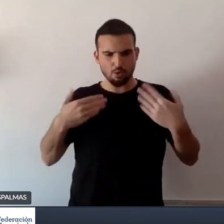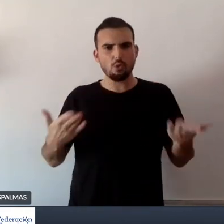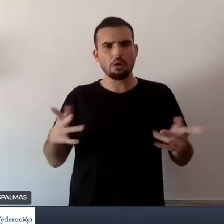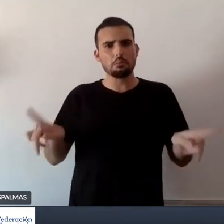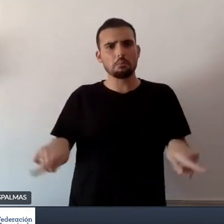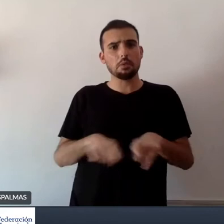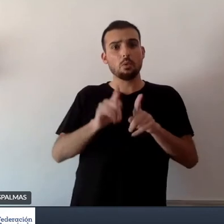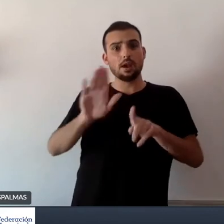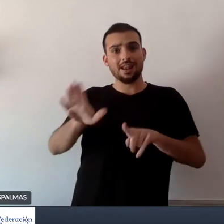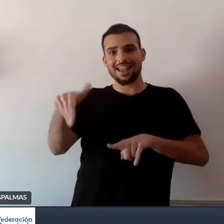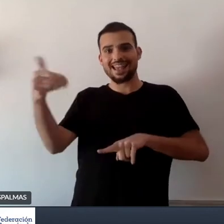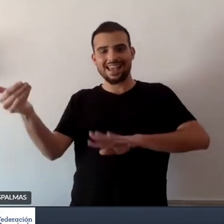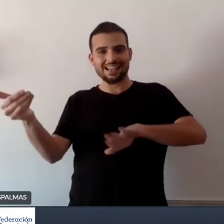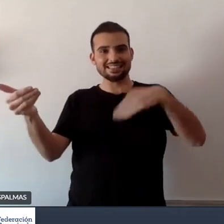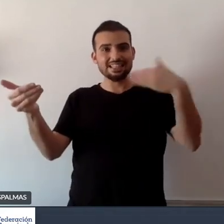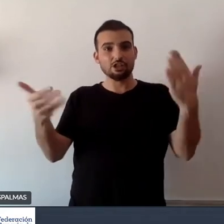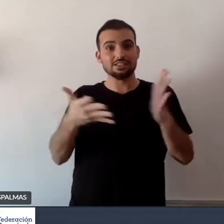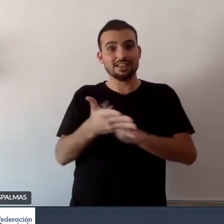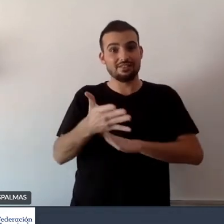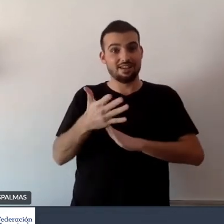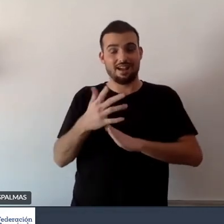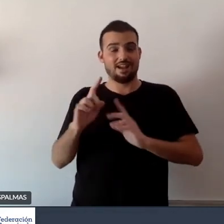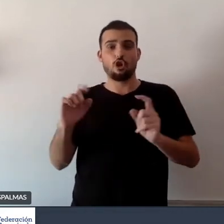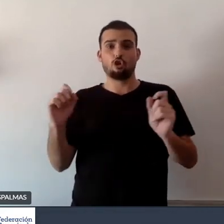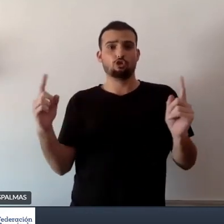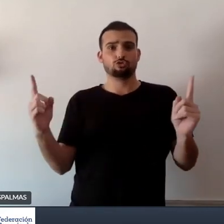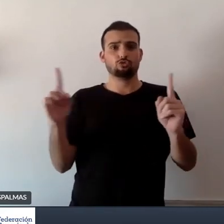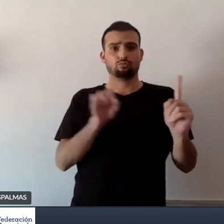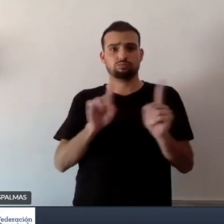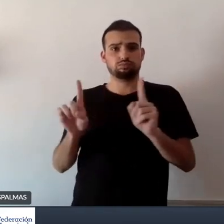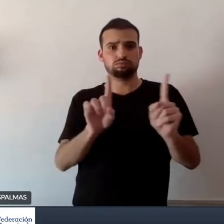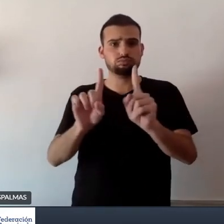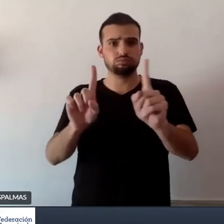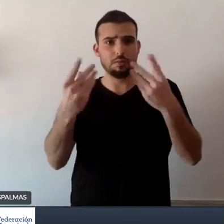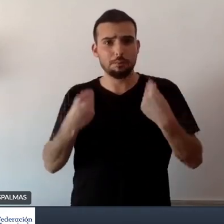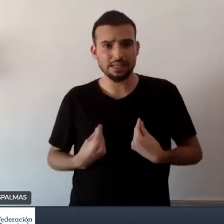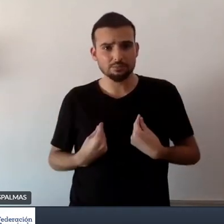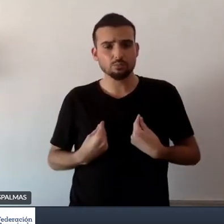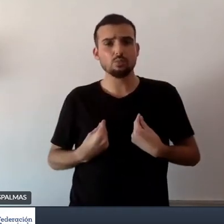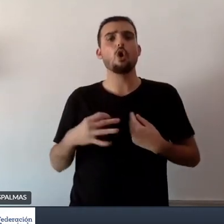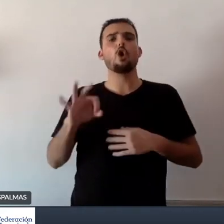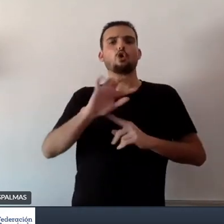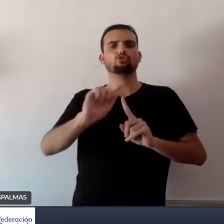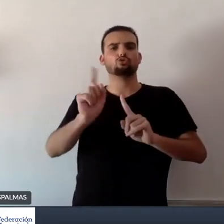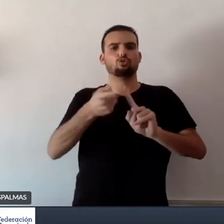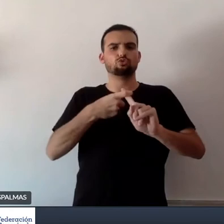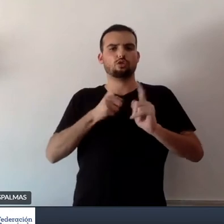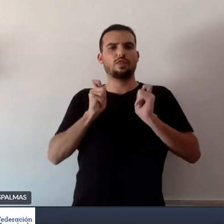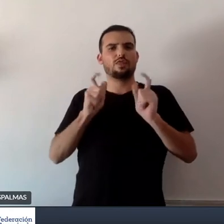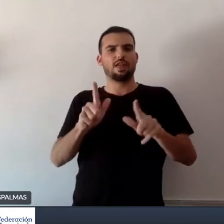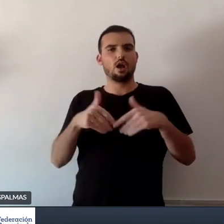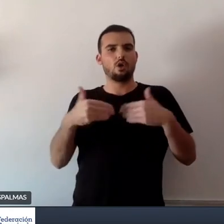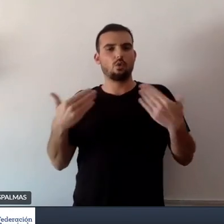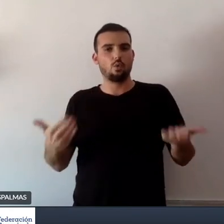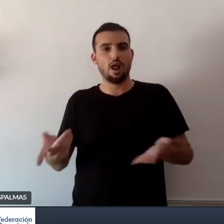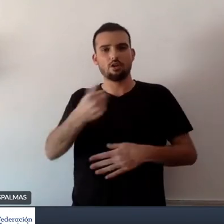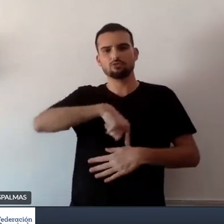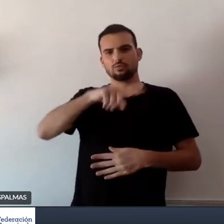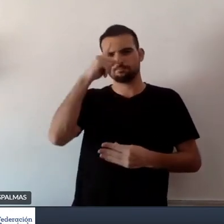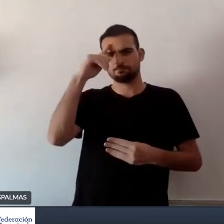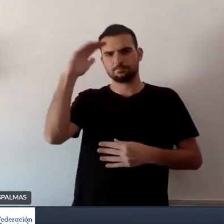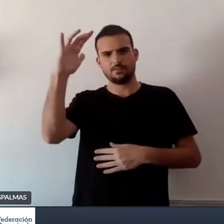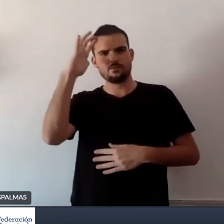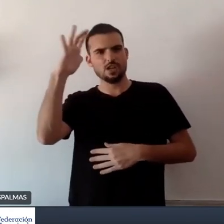exteriores que van por delante del balón corran por la misma calle y, en ese caso, qué soluciones podríamos aportar, cuál es nuestra filosofía en el juego